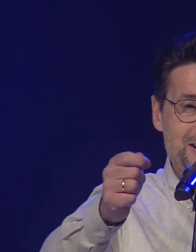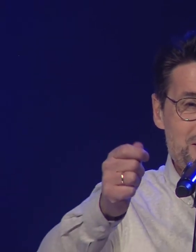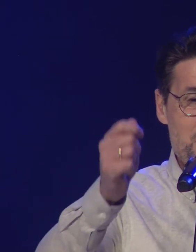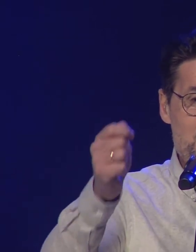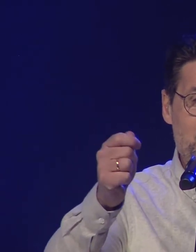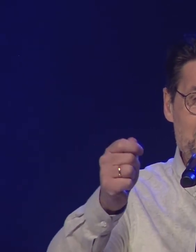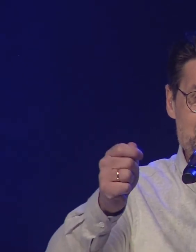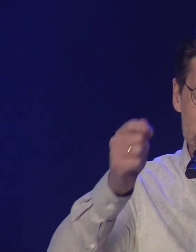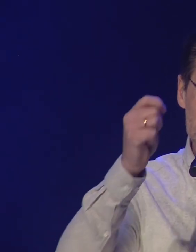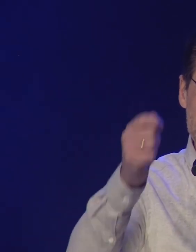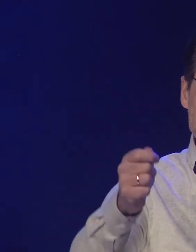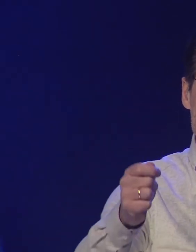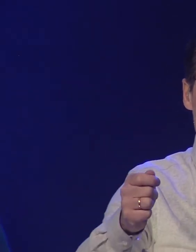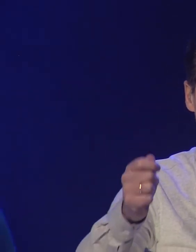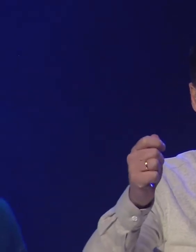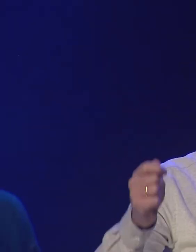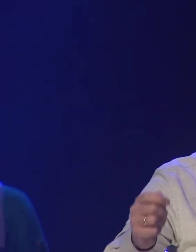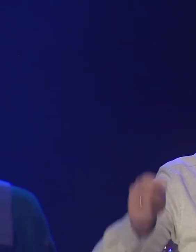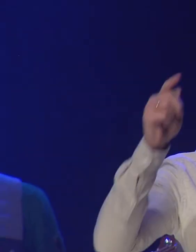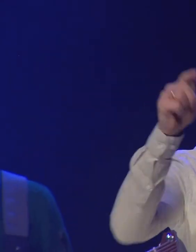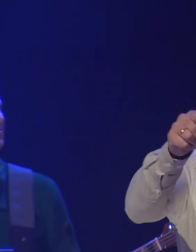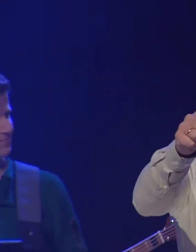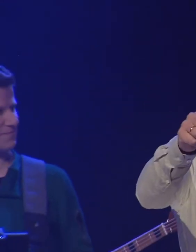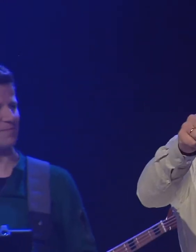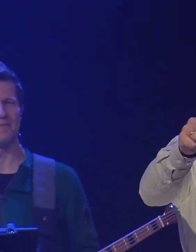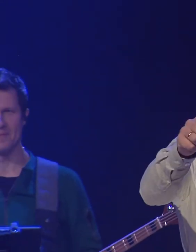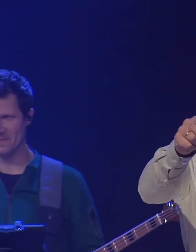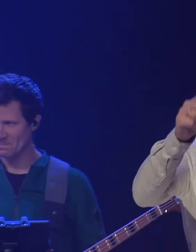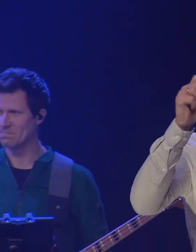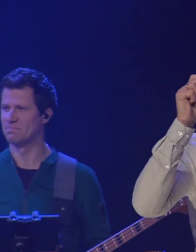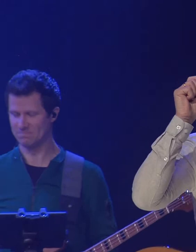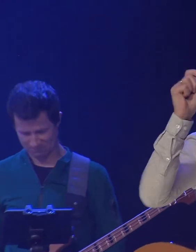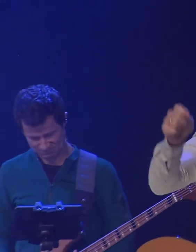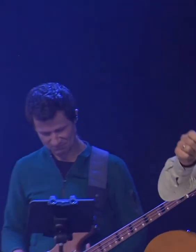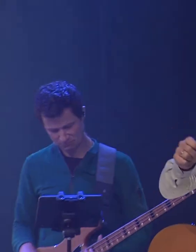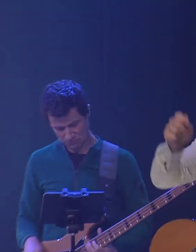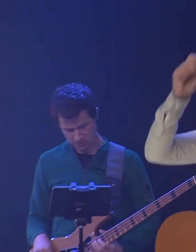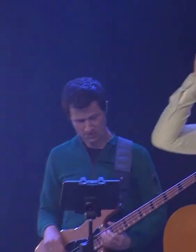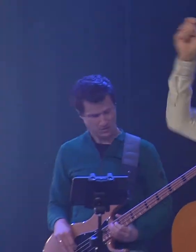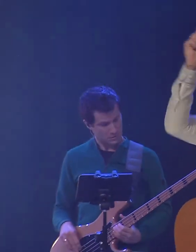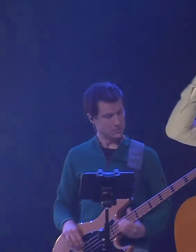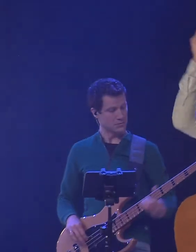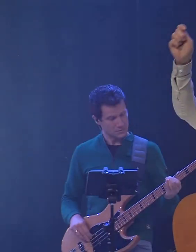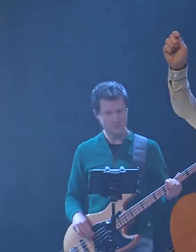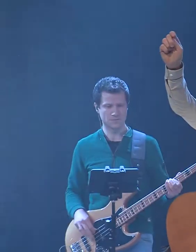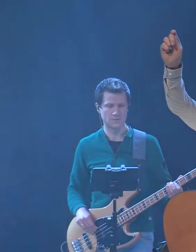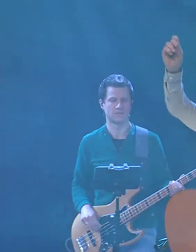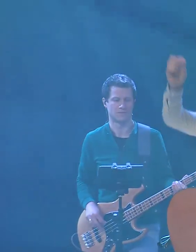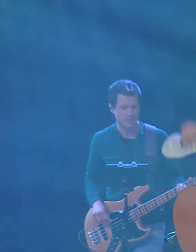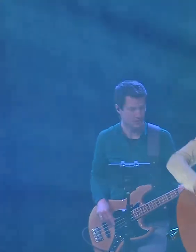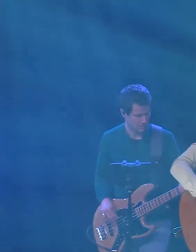hoe mooi is om op valentijnsdag te mogen ze het god houdt van jou laten we met elkaar zingen